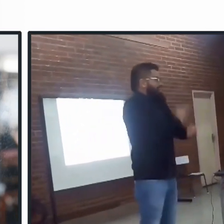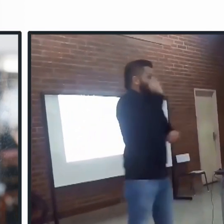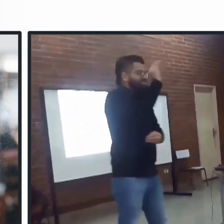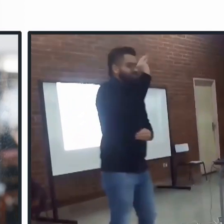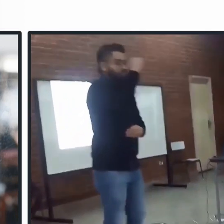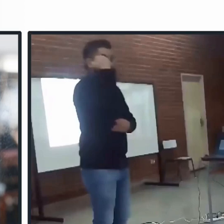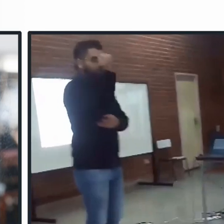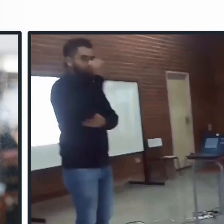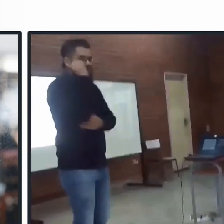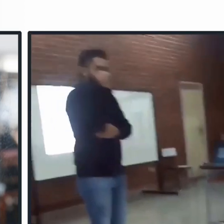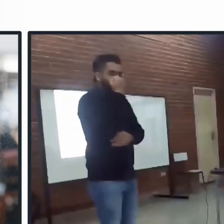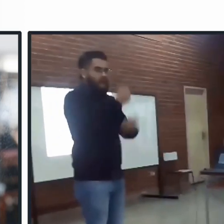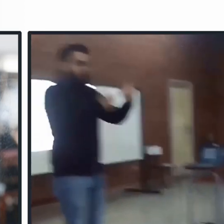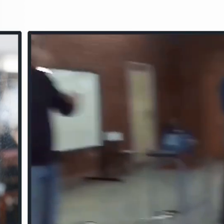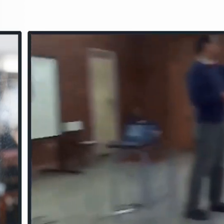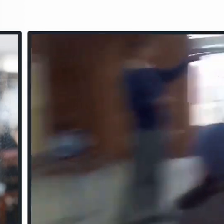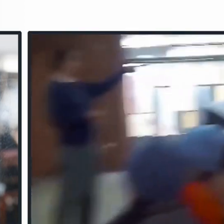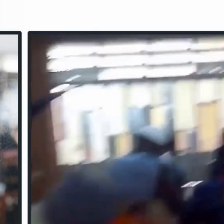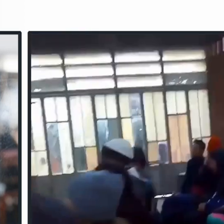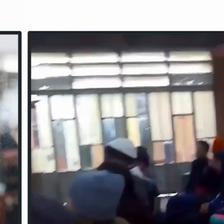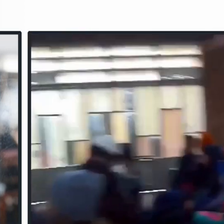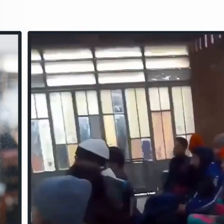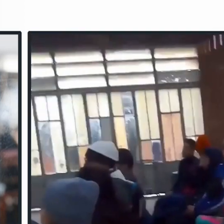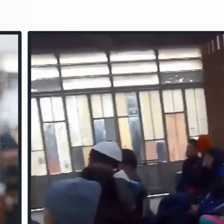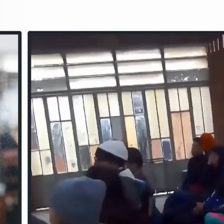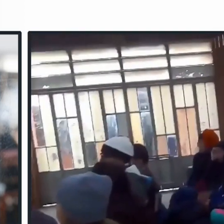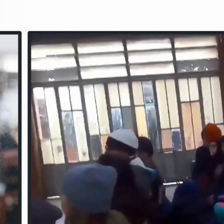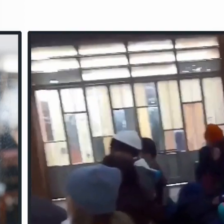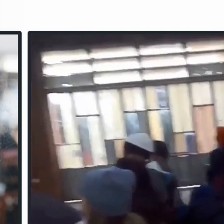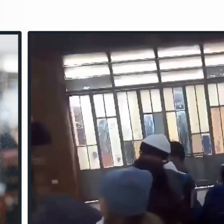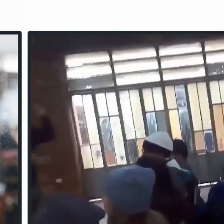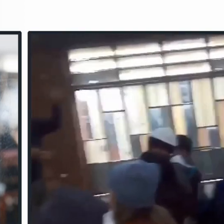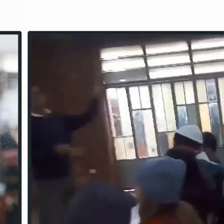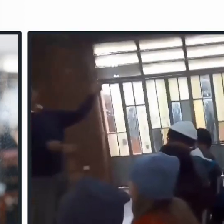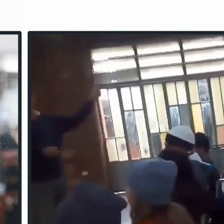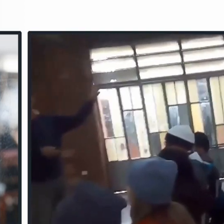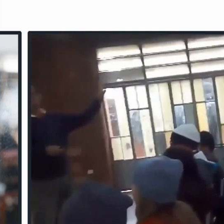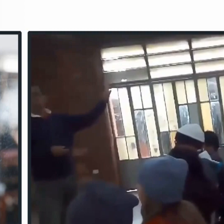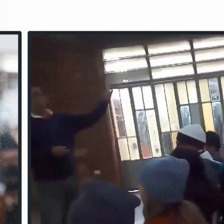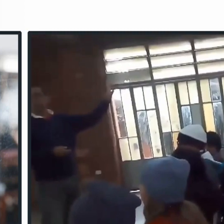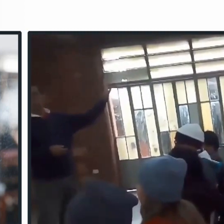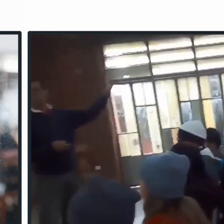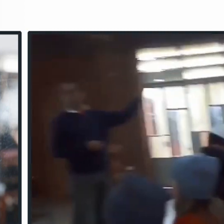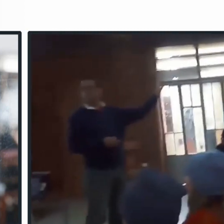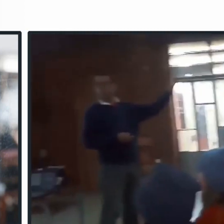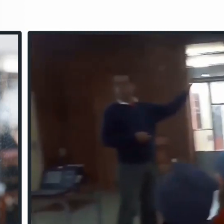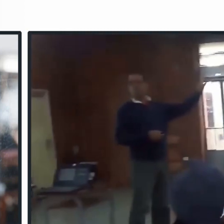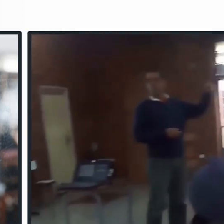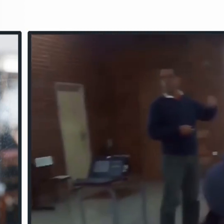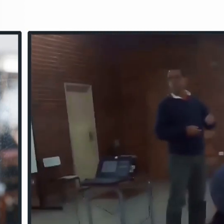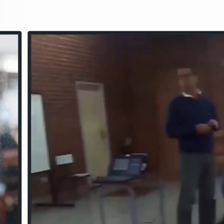a escolarizarse, entonces ese niño no se apropió de muchas